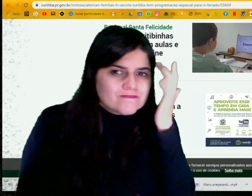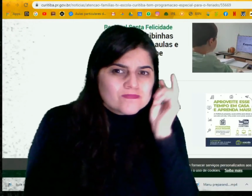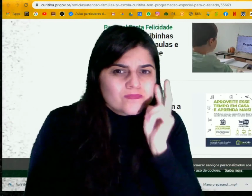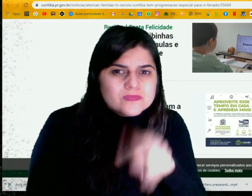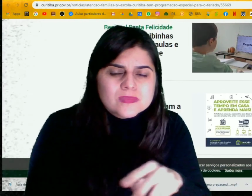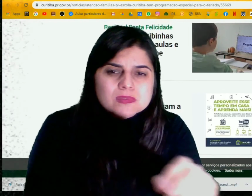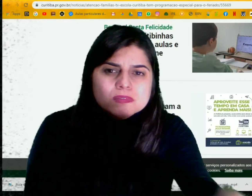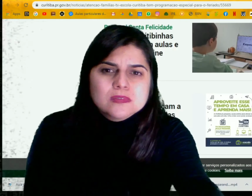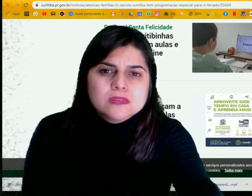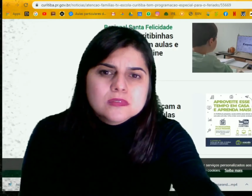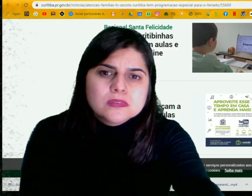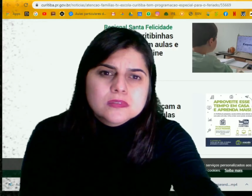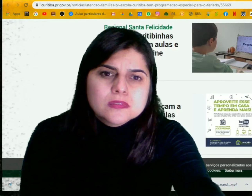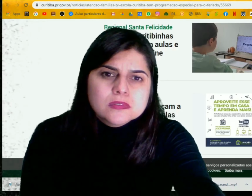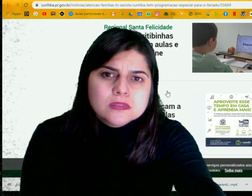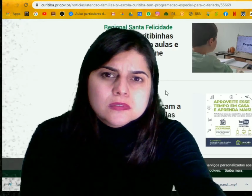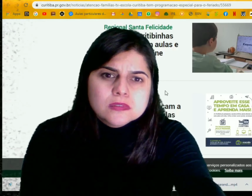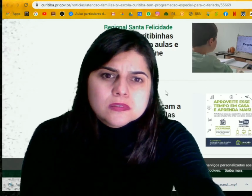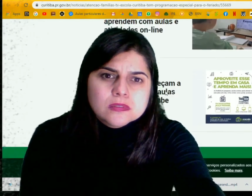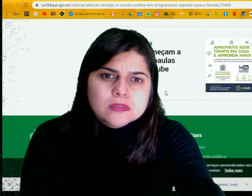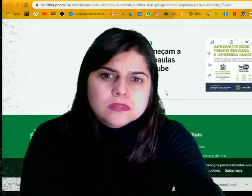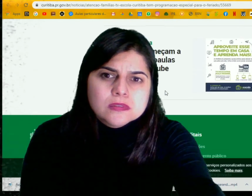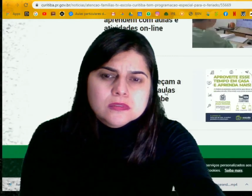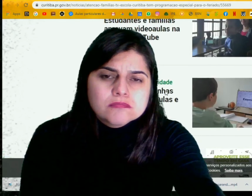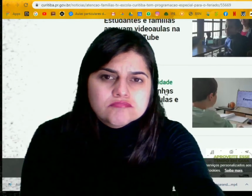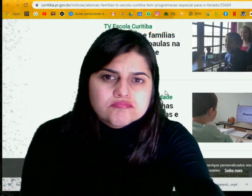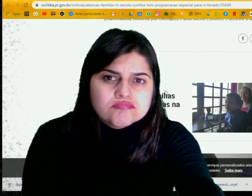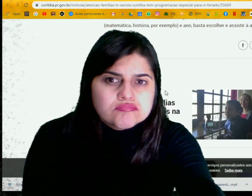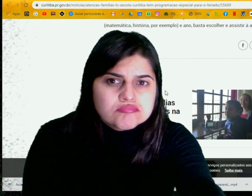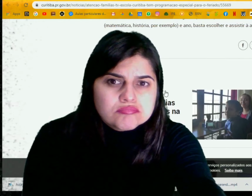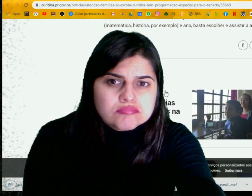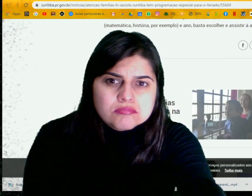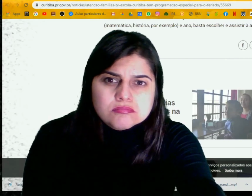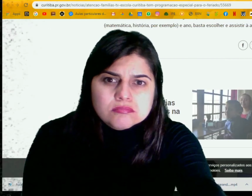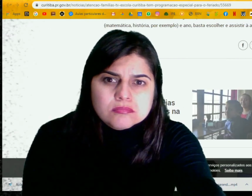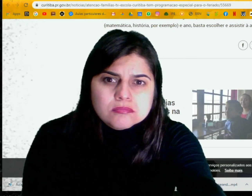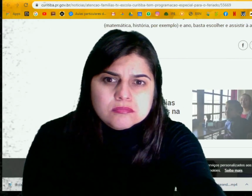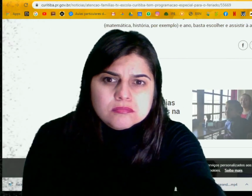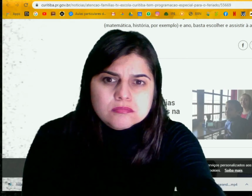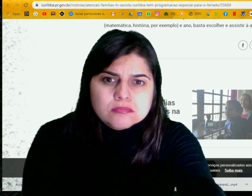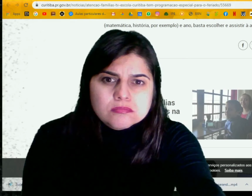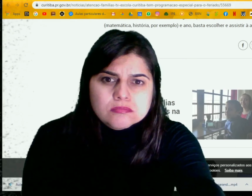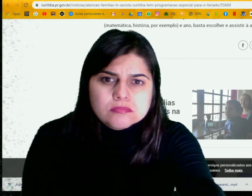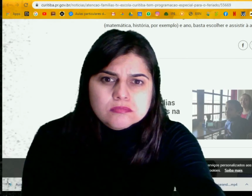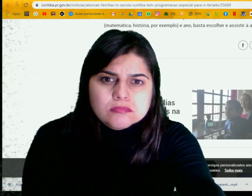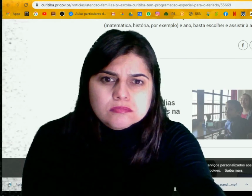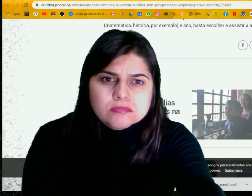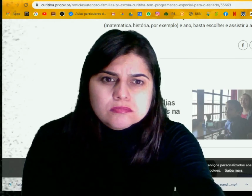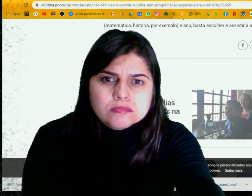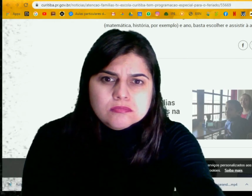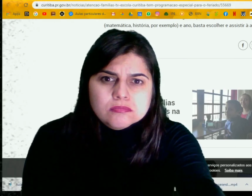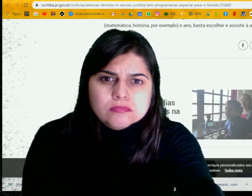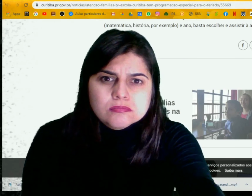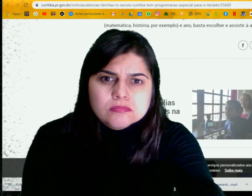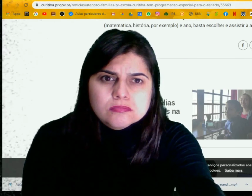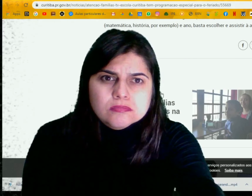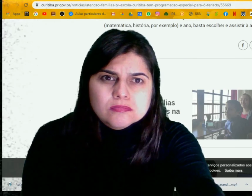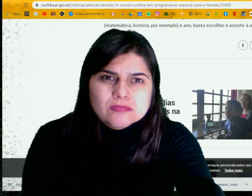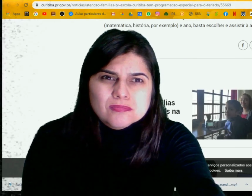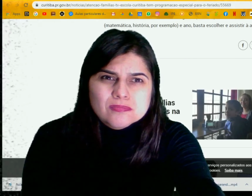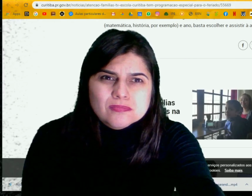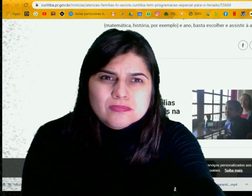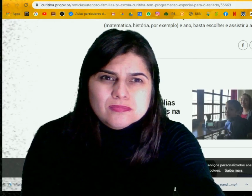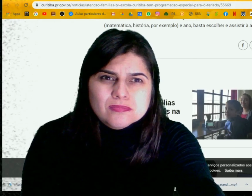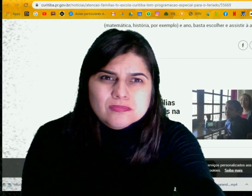Eu procurei aqui a grade horária, quais são as disciplinas para a próxima semana e realmente eu não encontrei. Procurei em cada